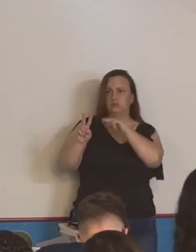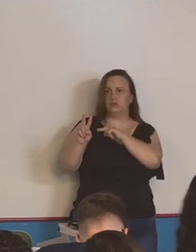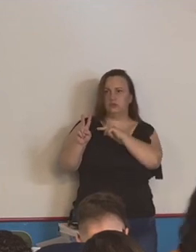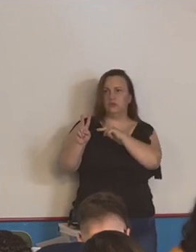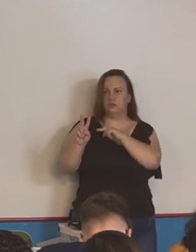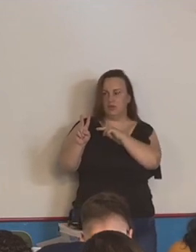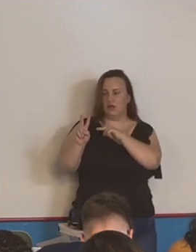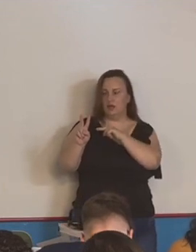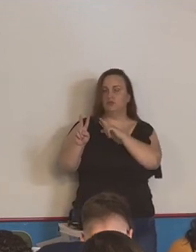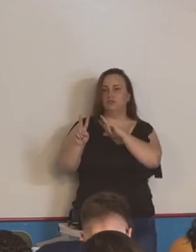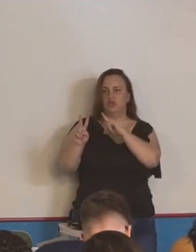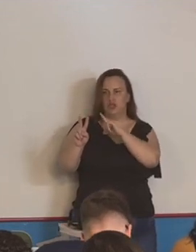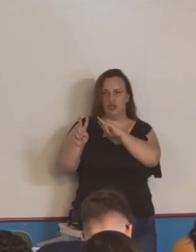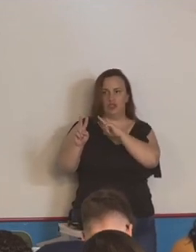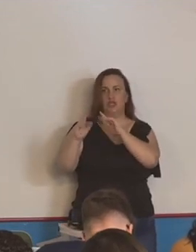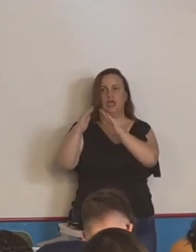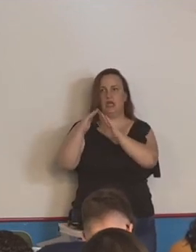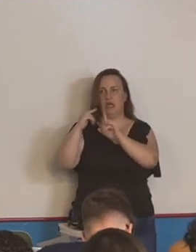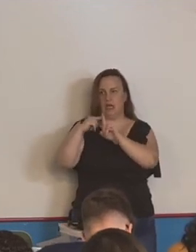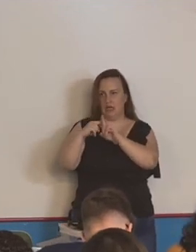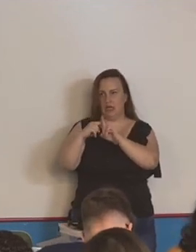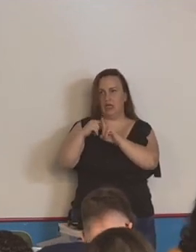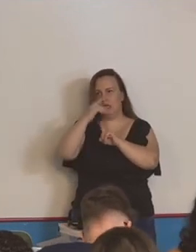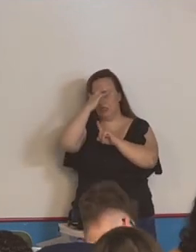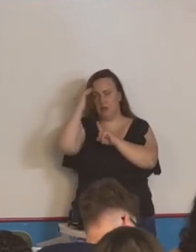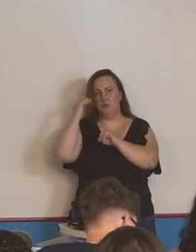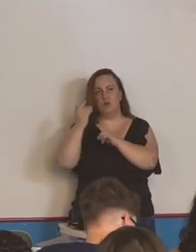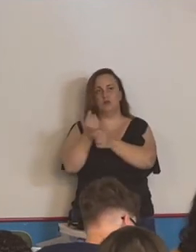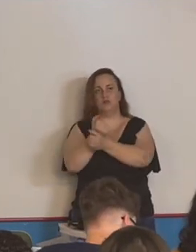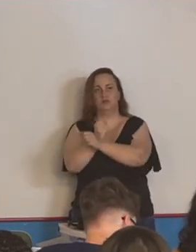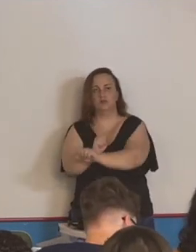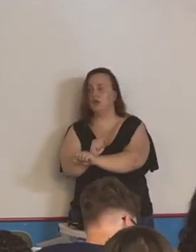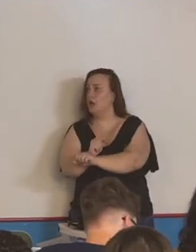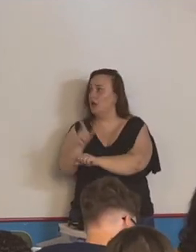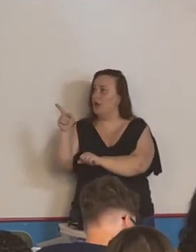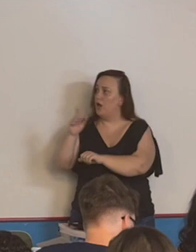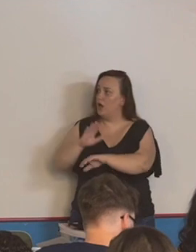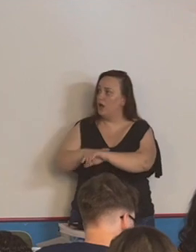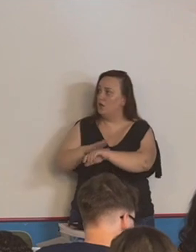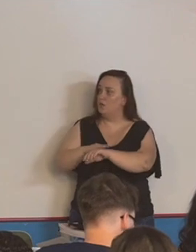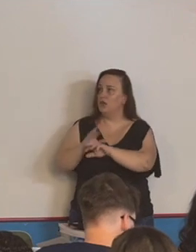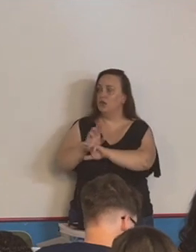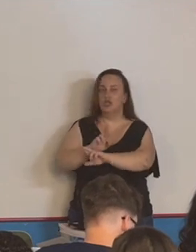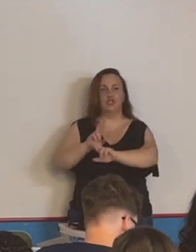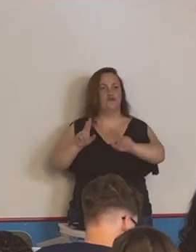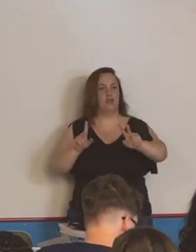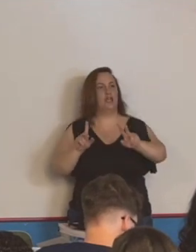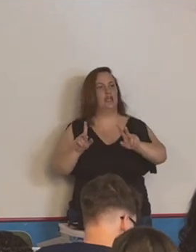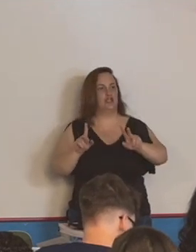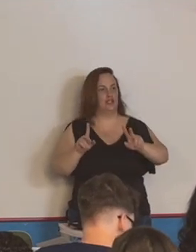a igreja e os escravizados, né? Aqui já é diferente, aqui já tem